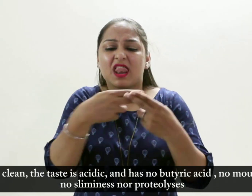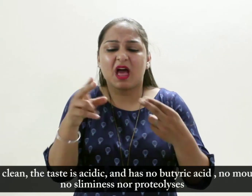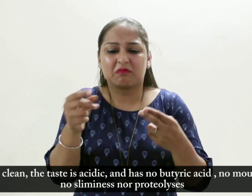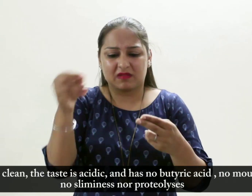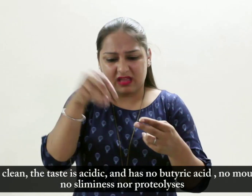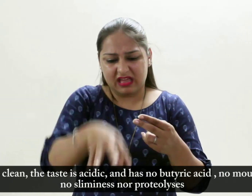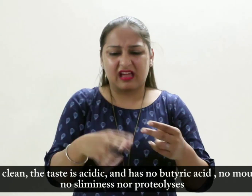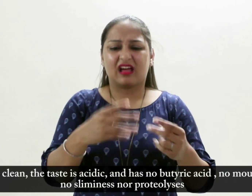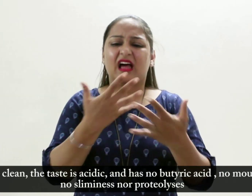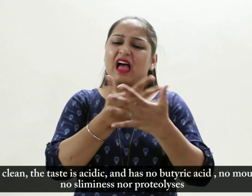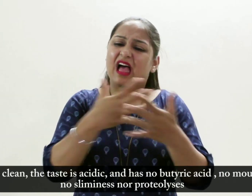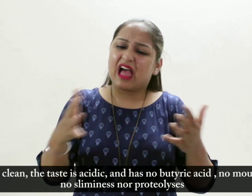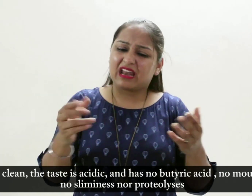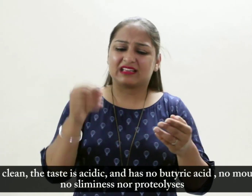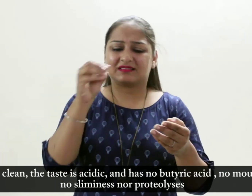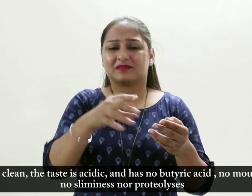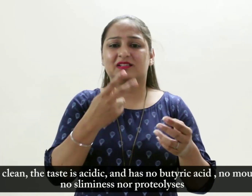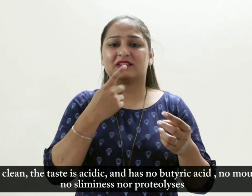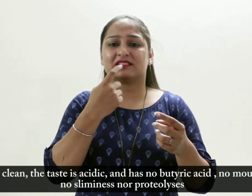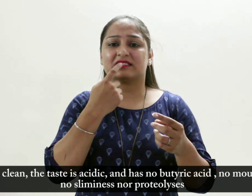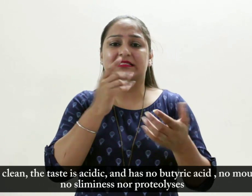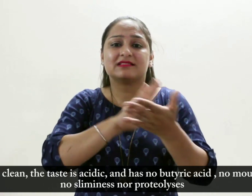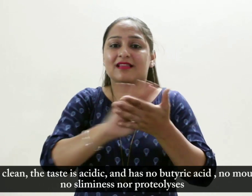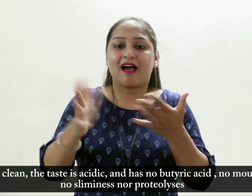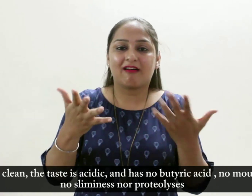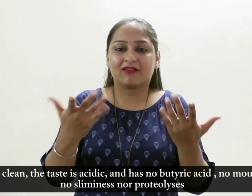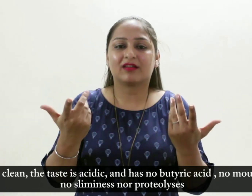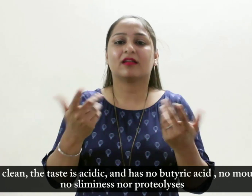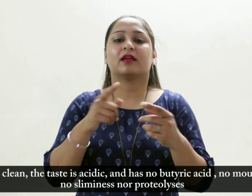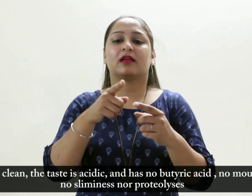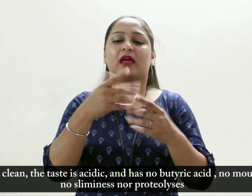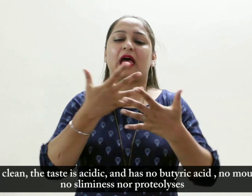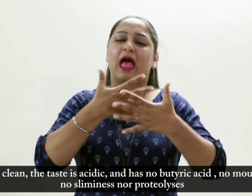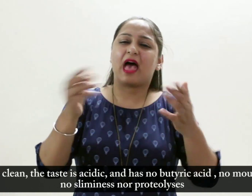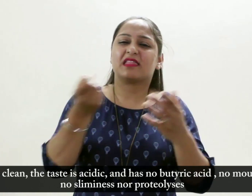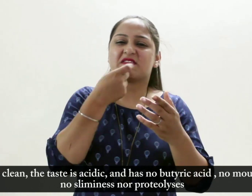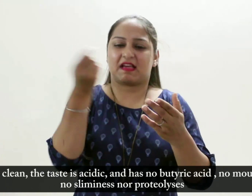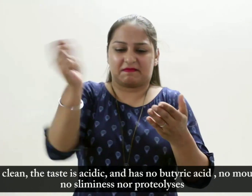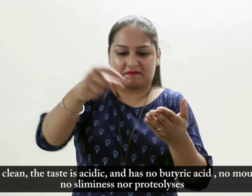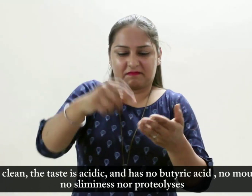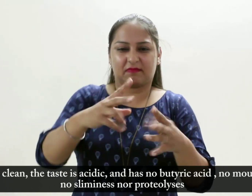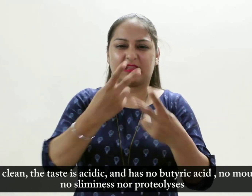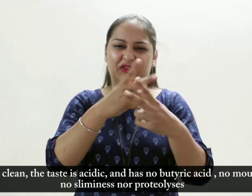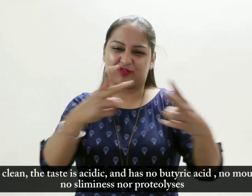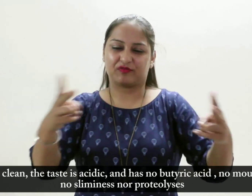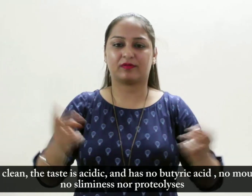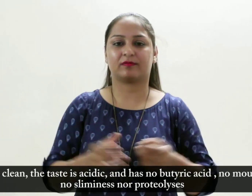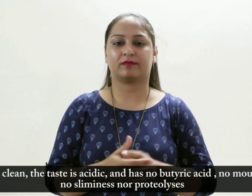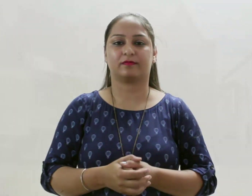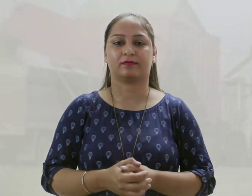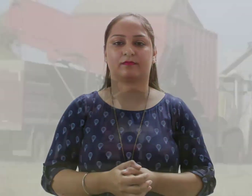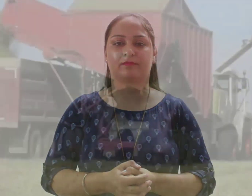कोई सांचा, ना कोई पतलापन और ना ही